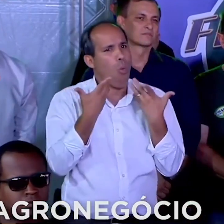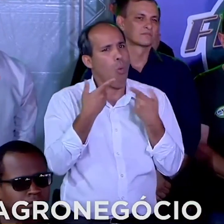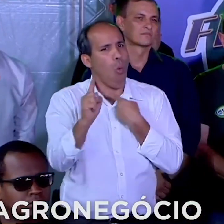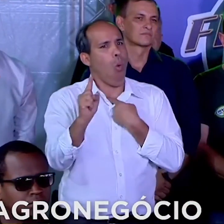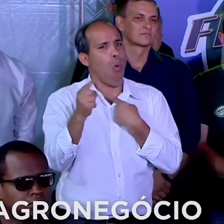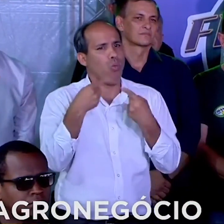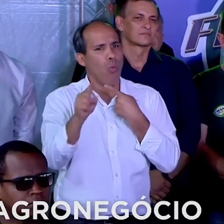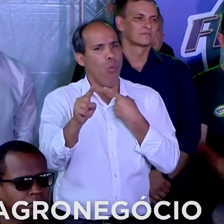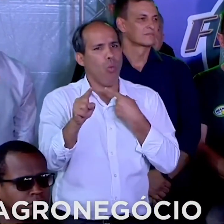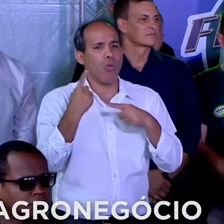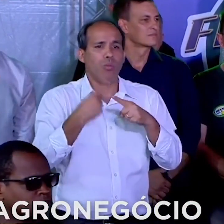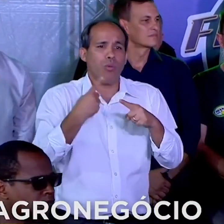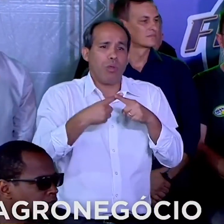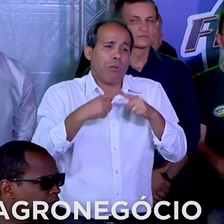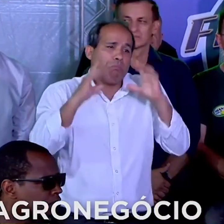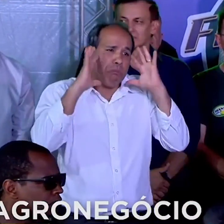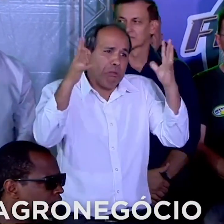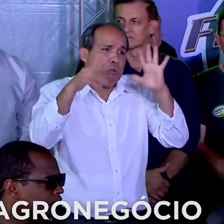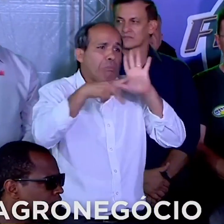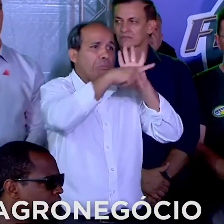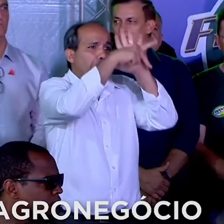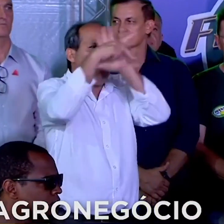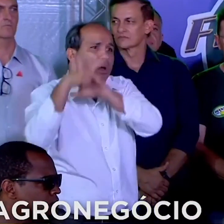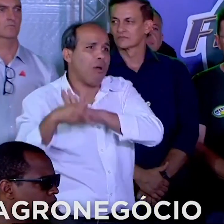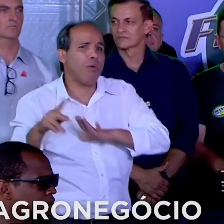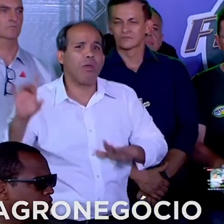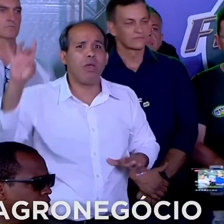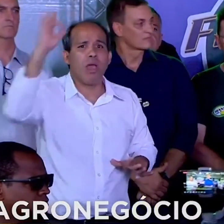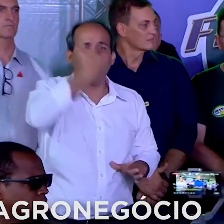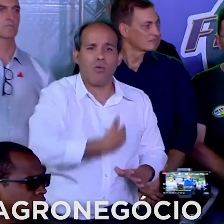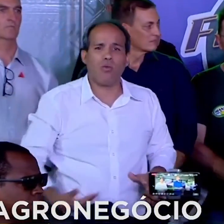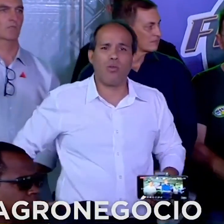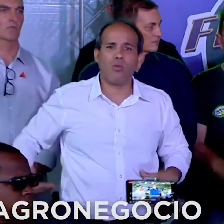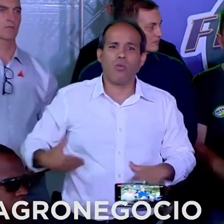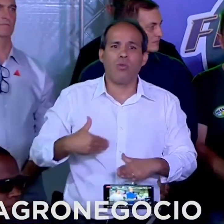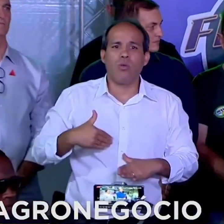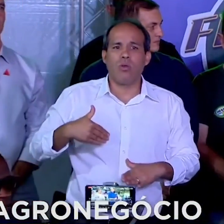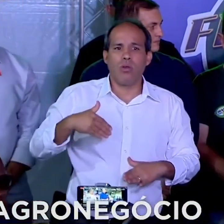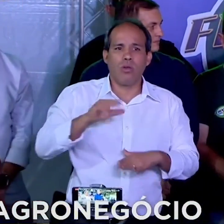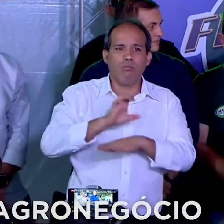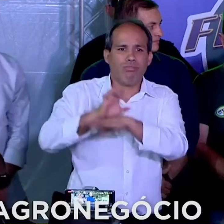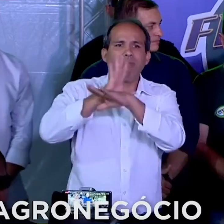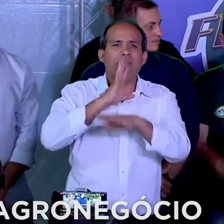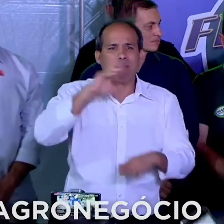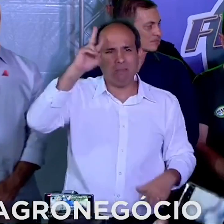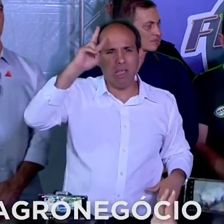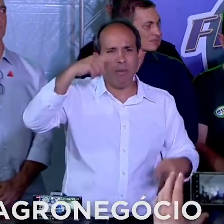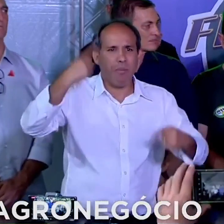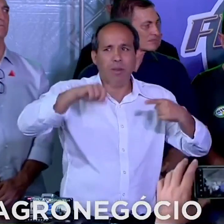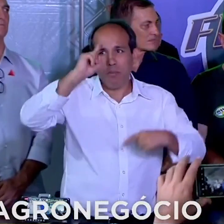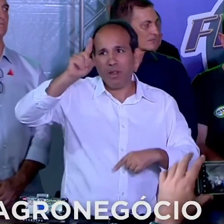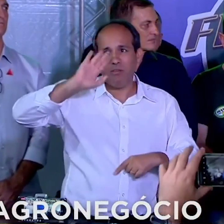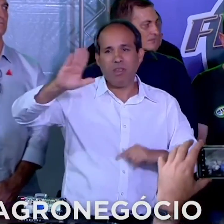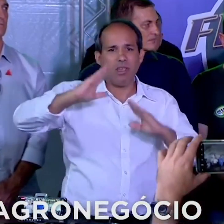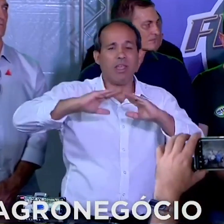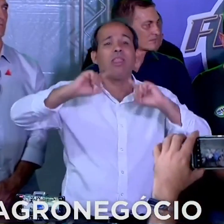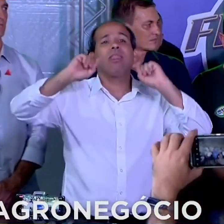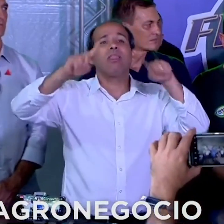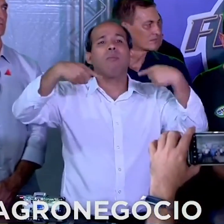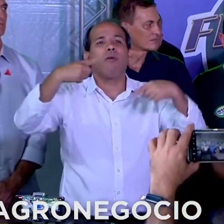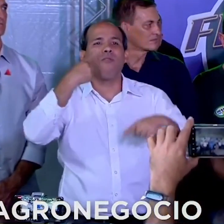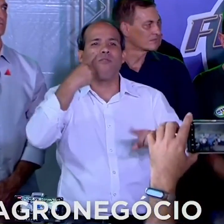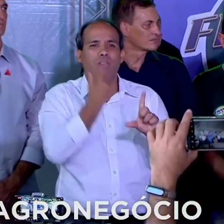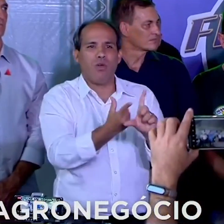já que a decisão coube a cada Governador pelo Brasil que foi aquela polícia não fica em casa a